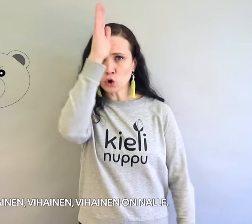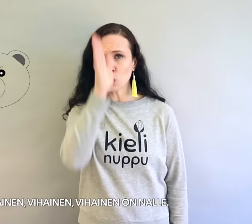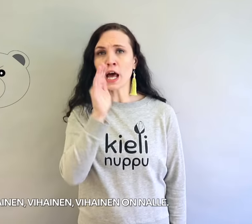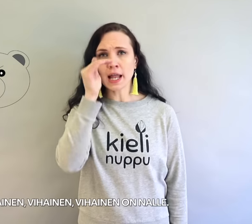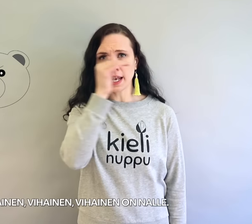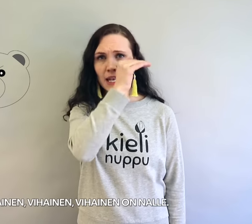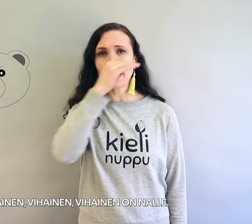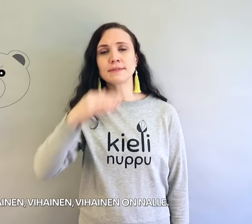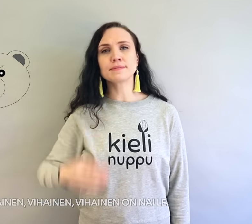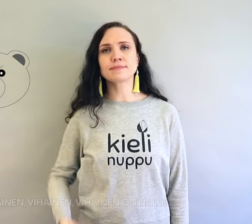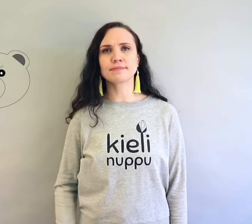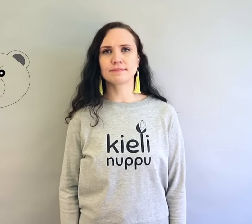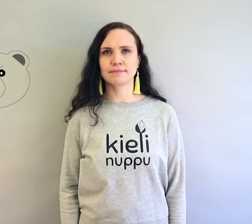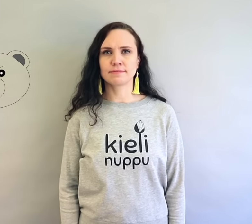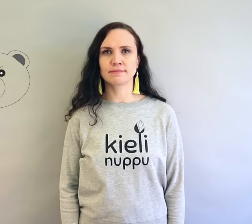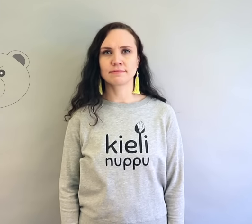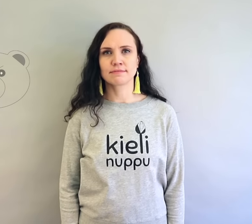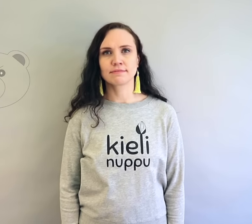on Nalle.